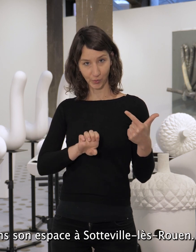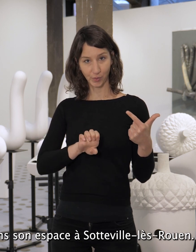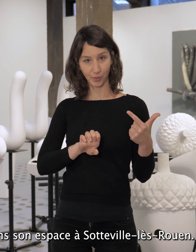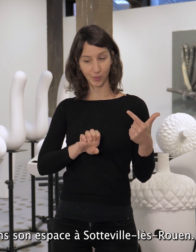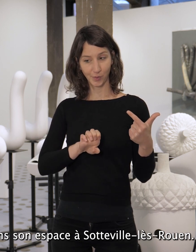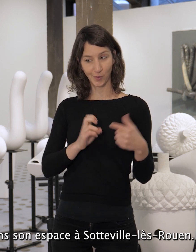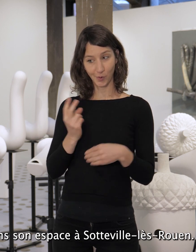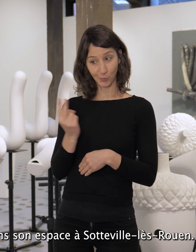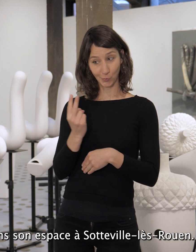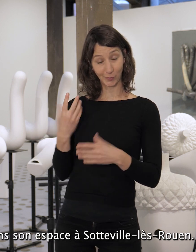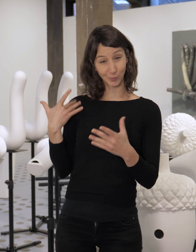Sotteville-lès-Rouen.